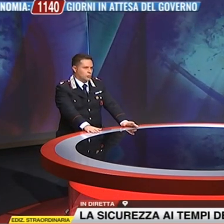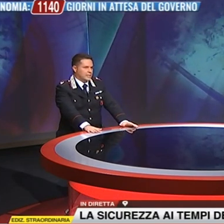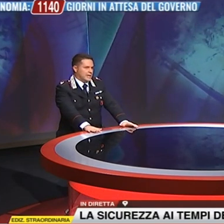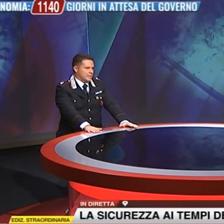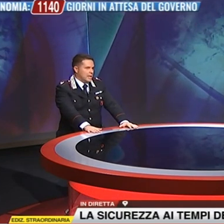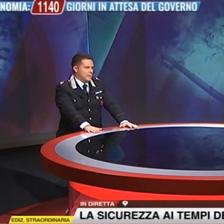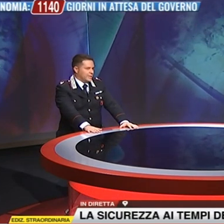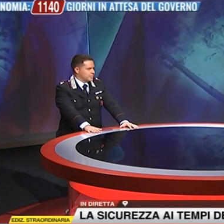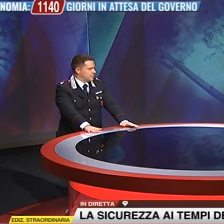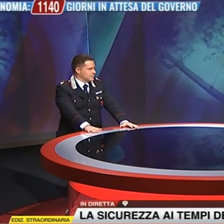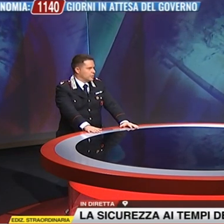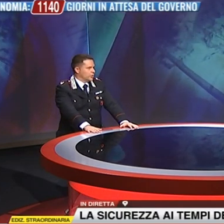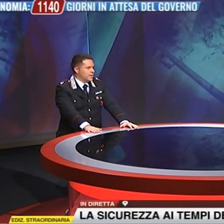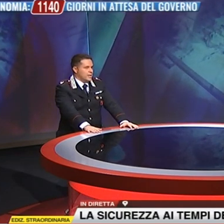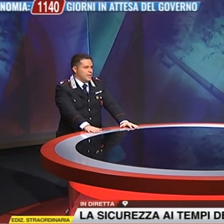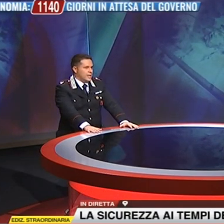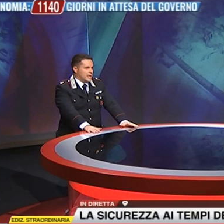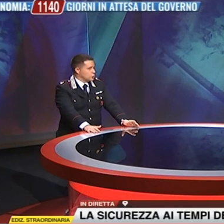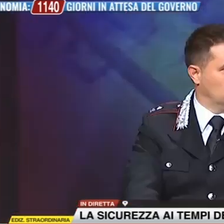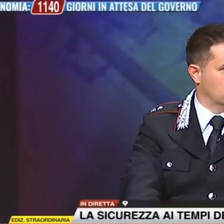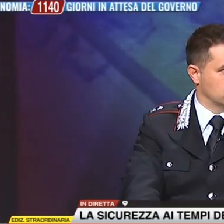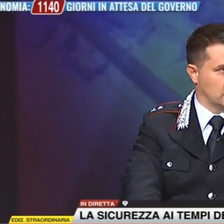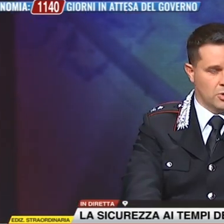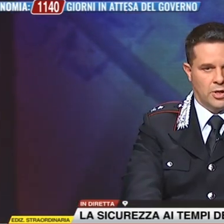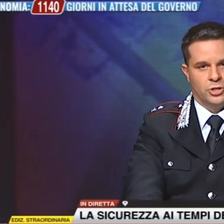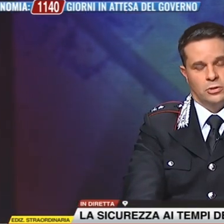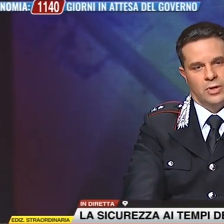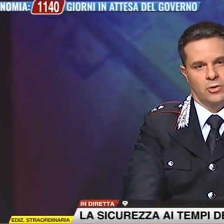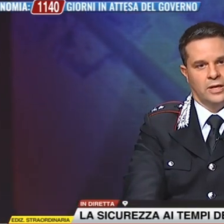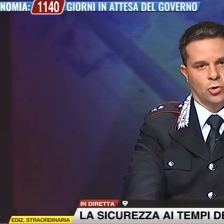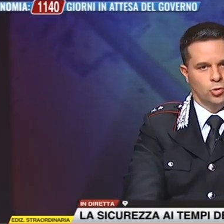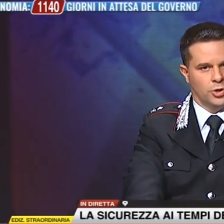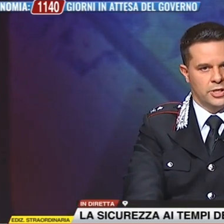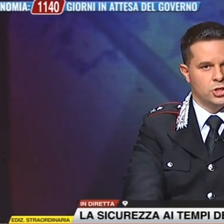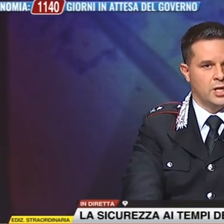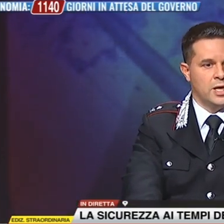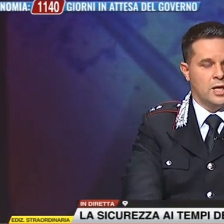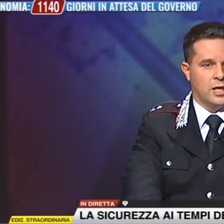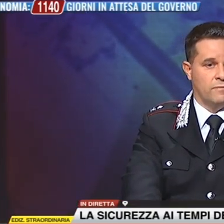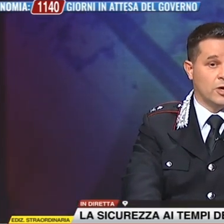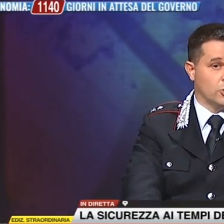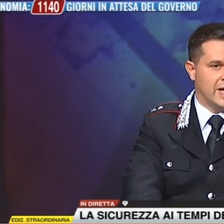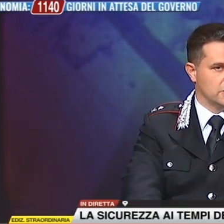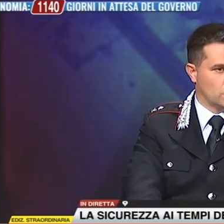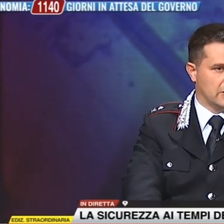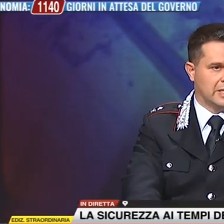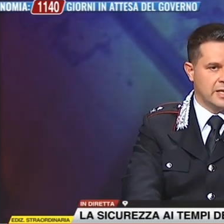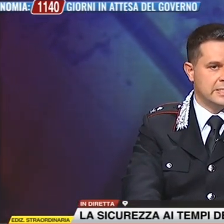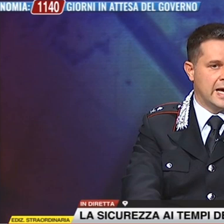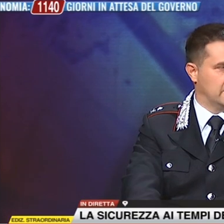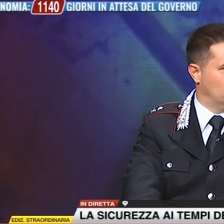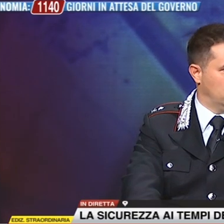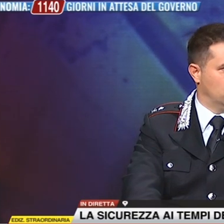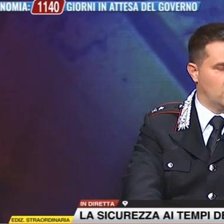che viene contattata presti attenzione e ascolti quello che l'interlocutore le dice. Vengono chiesti solitamente